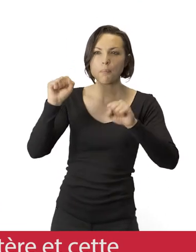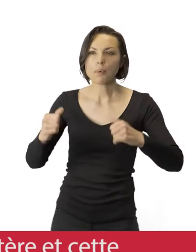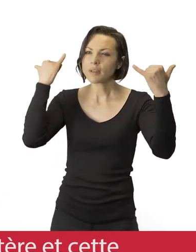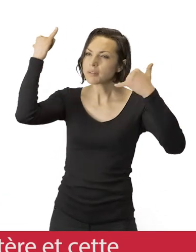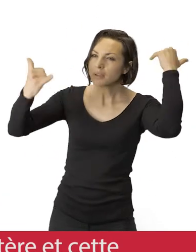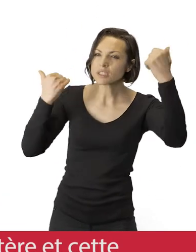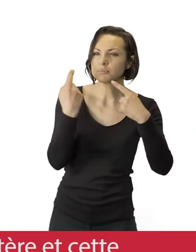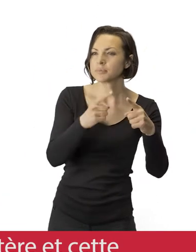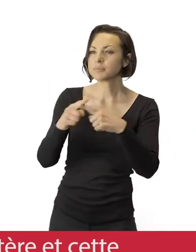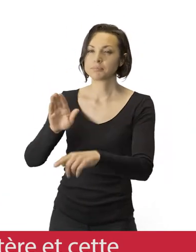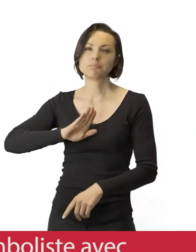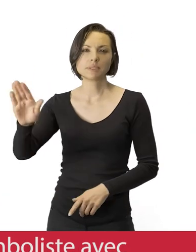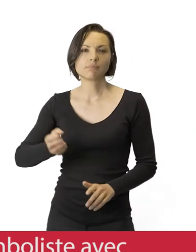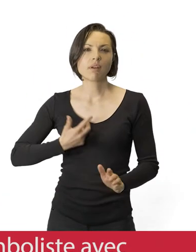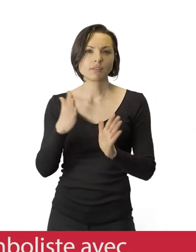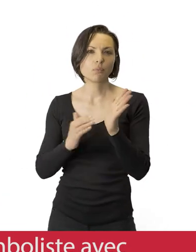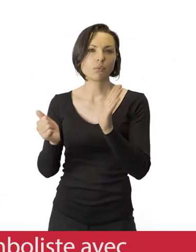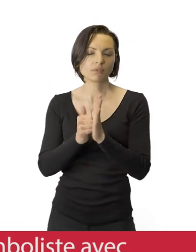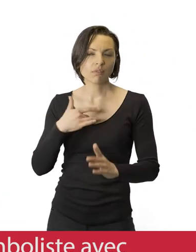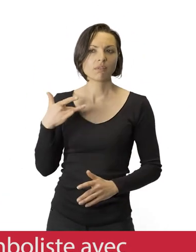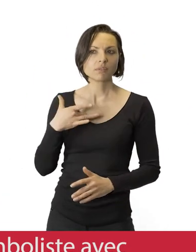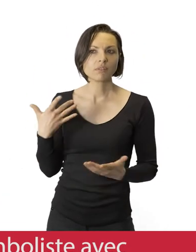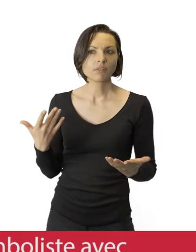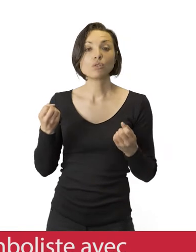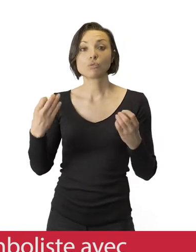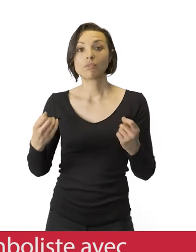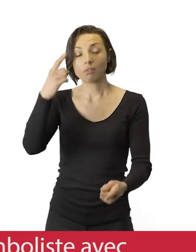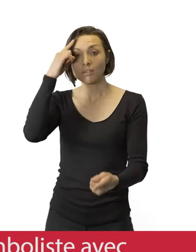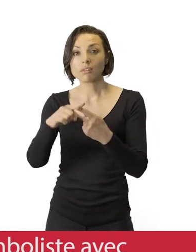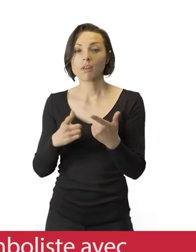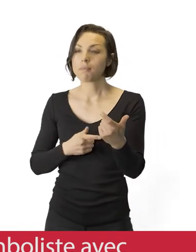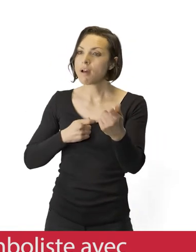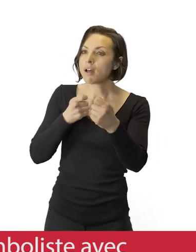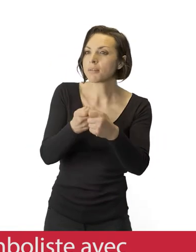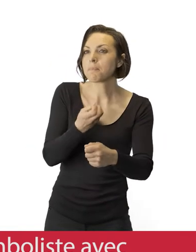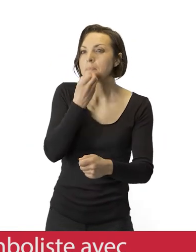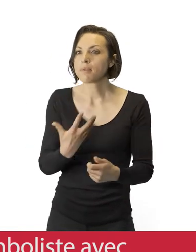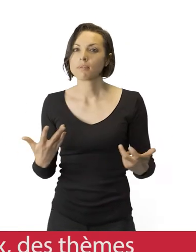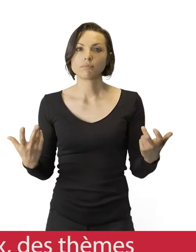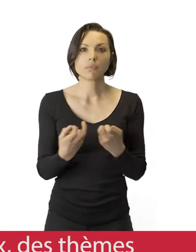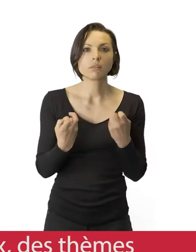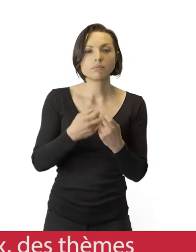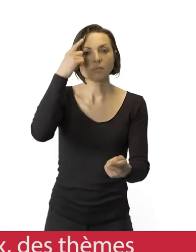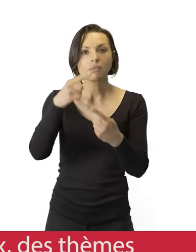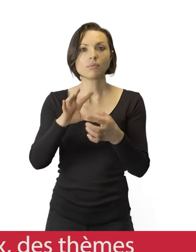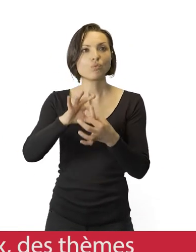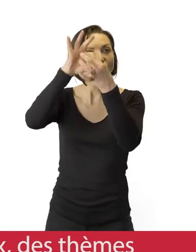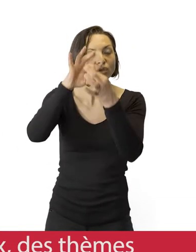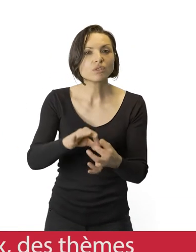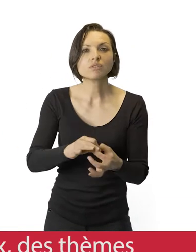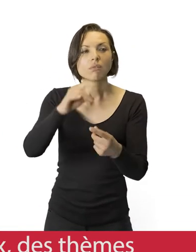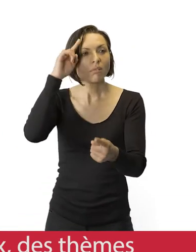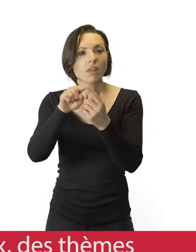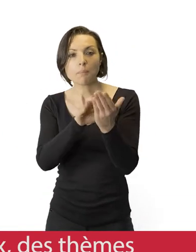mystère et cette part laissée à l'interprétation qui m'intéresse dans l'art symboliste, avec des thèmes qui s'y prêtent beaucoup, comme des thèmes religieux,